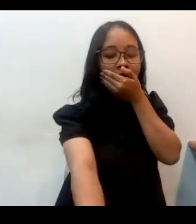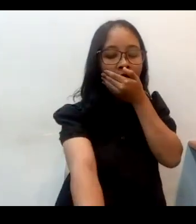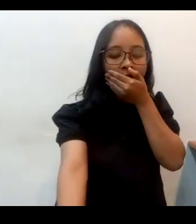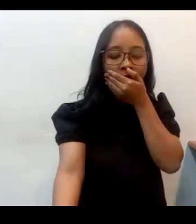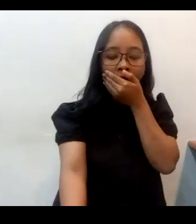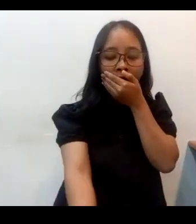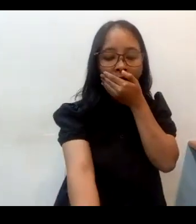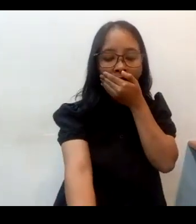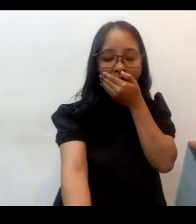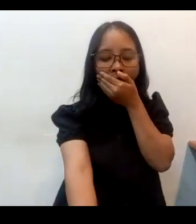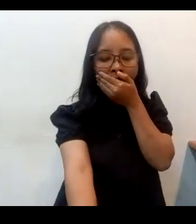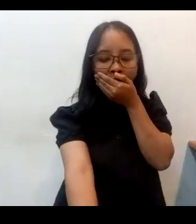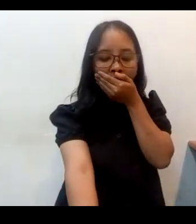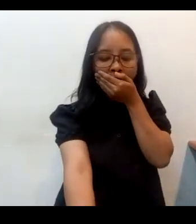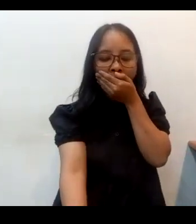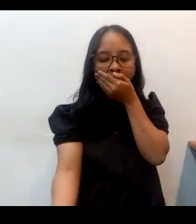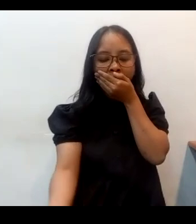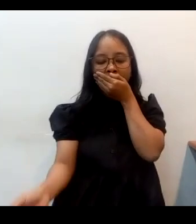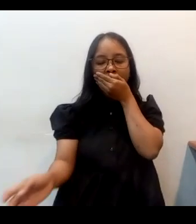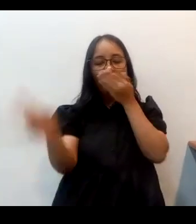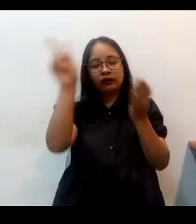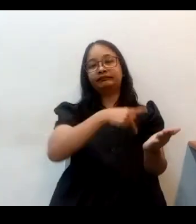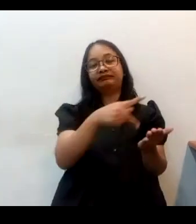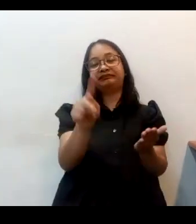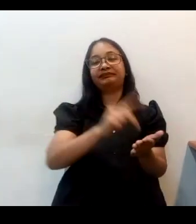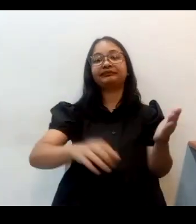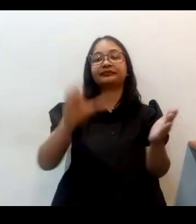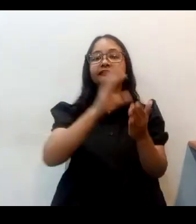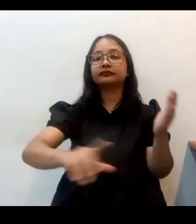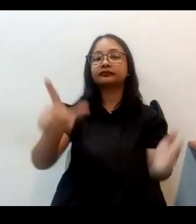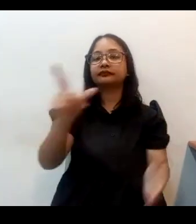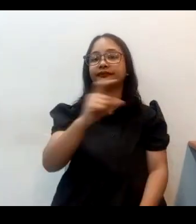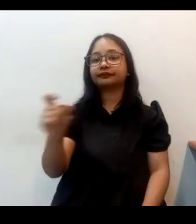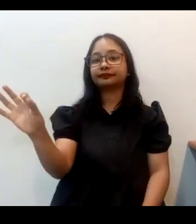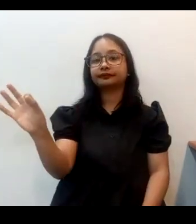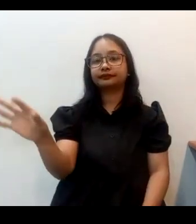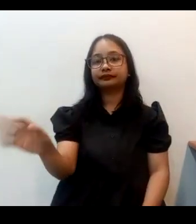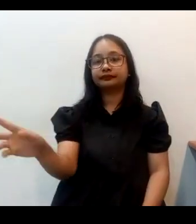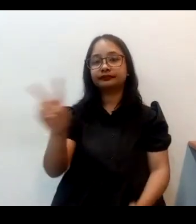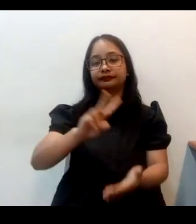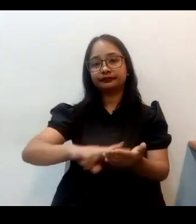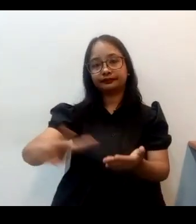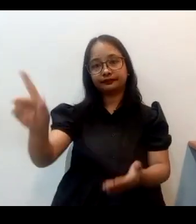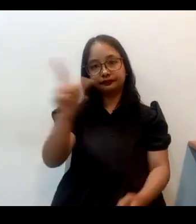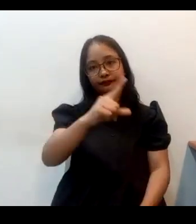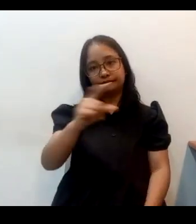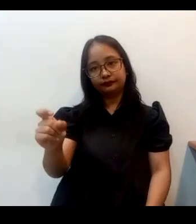103. Psalm number 119, verse 103.